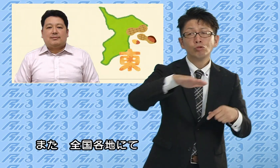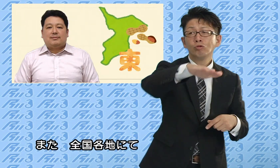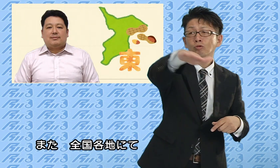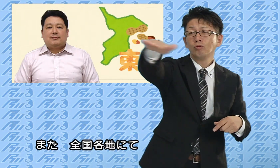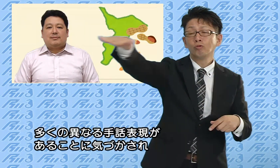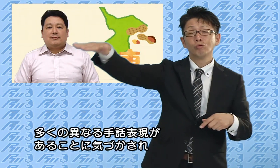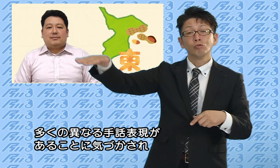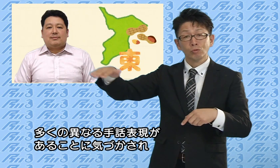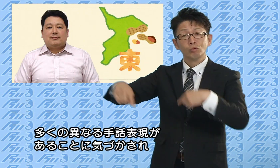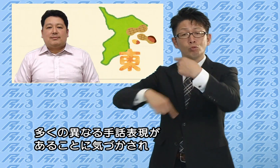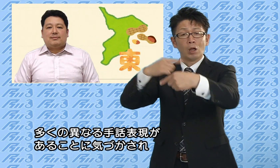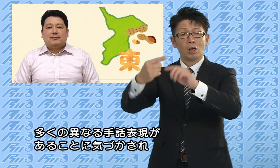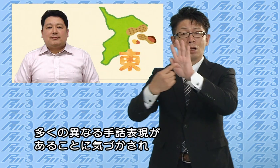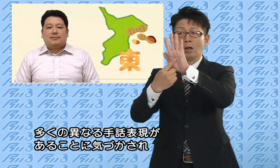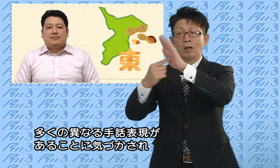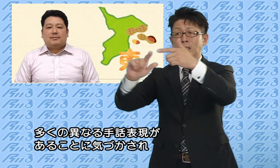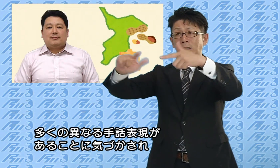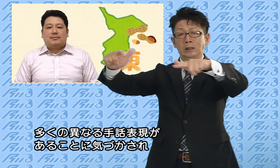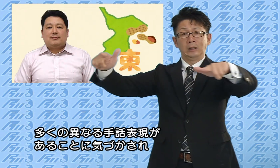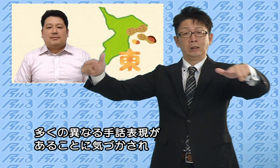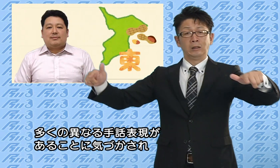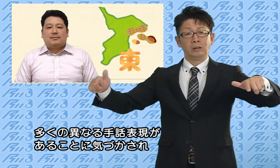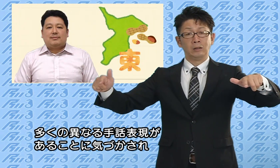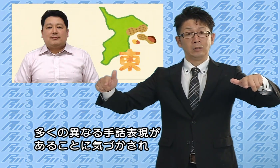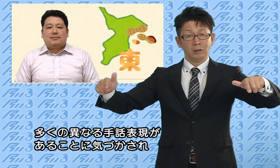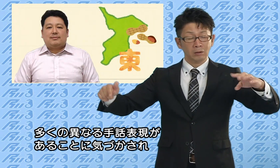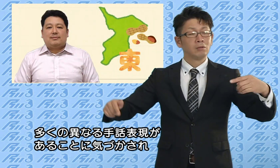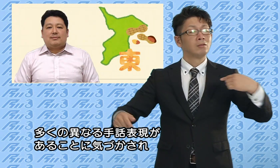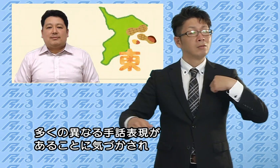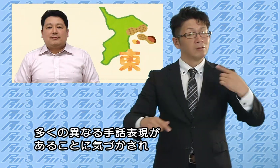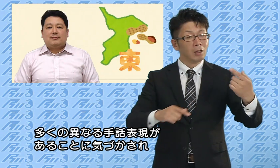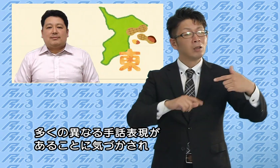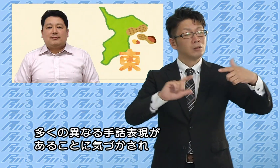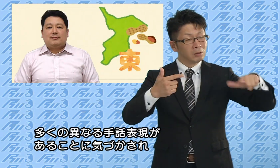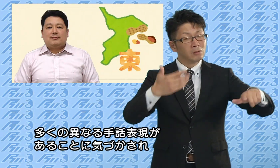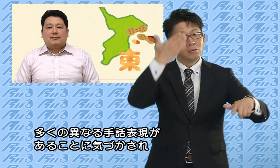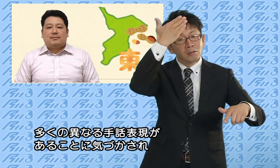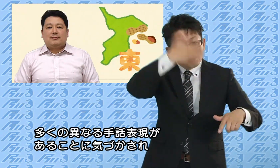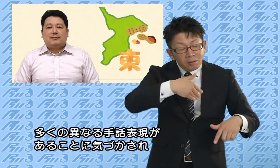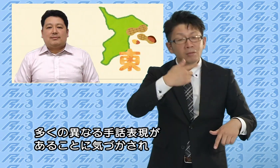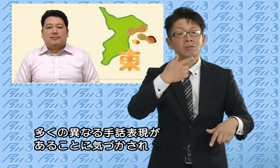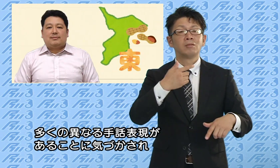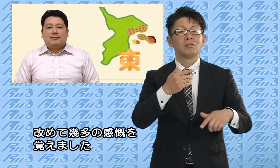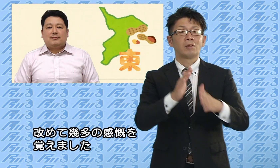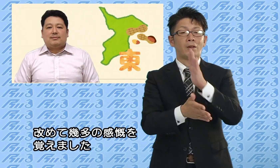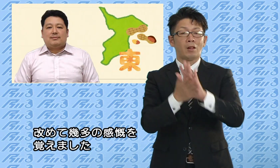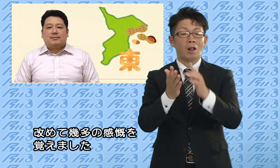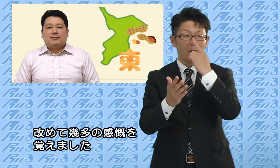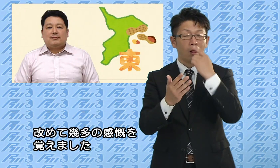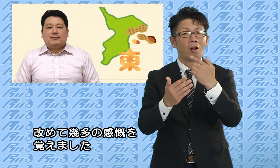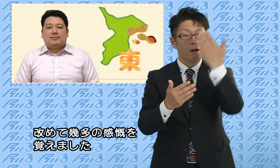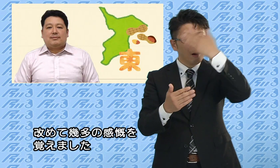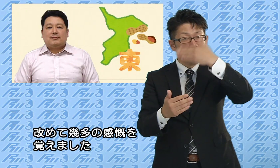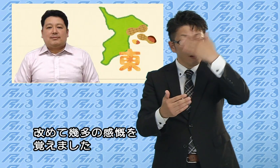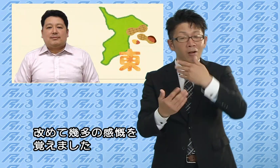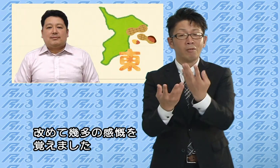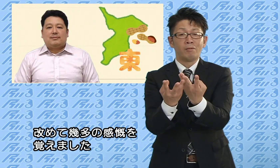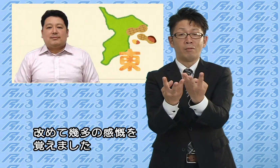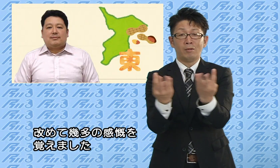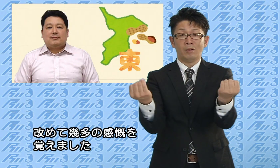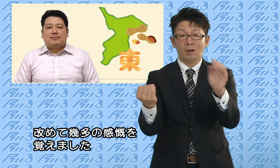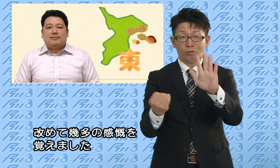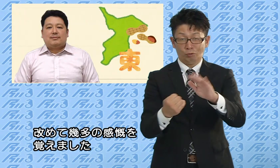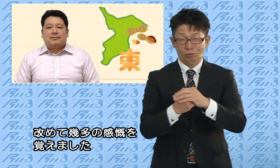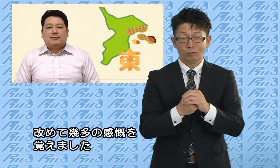また全国各地にて多くの異なる手話表現があることに気づかされ、改め